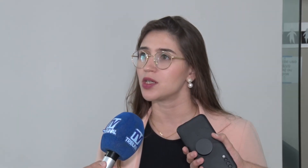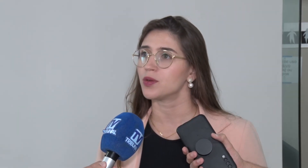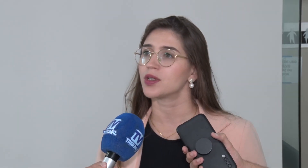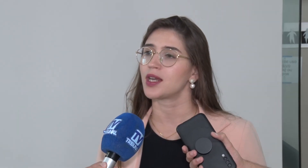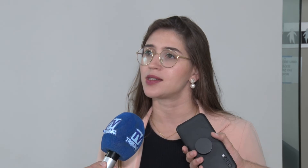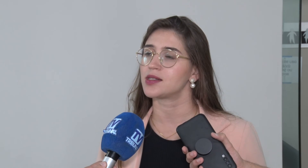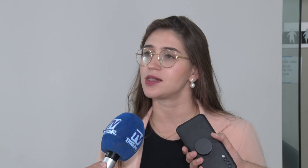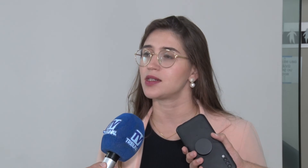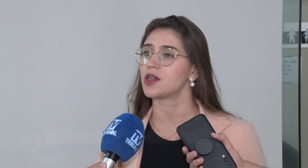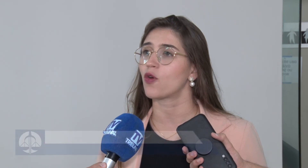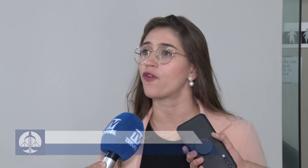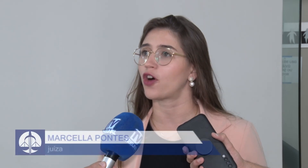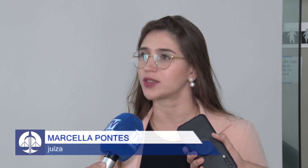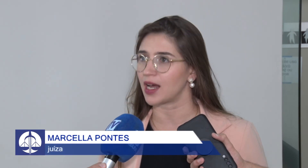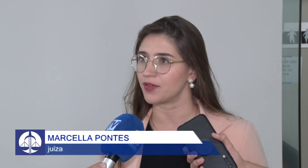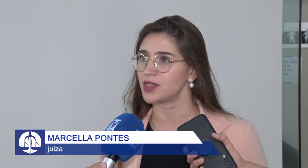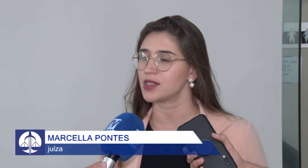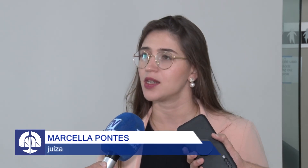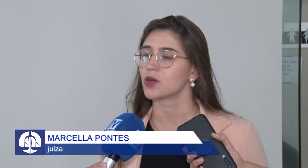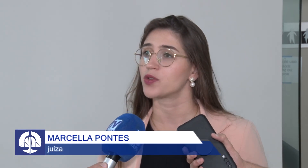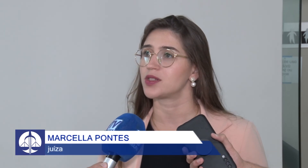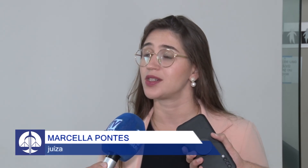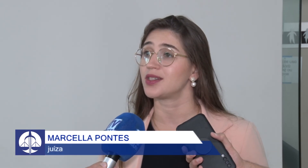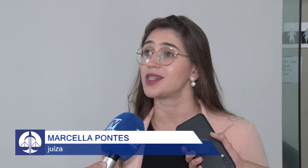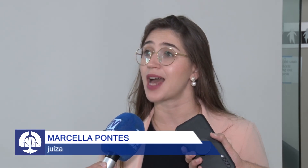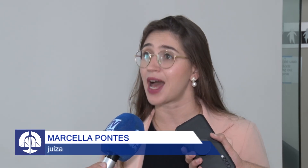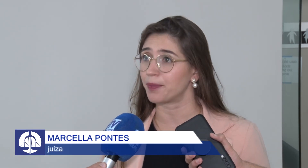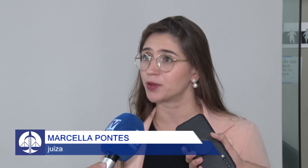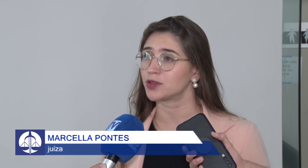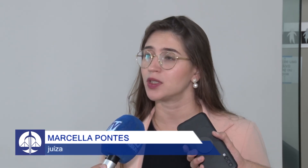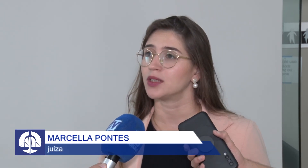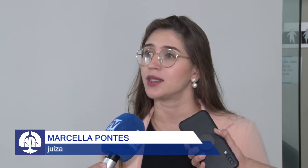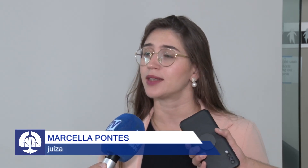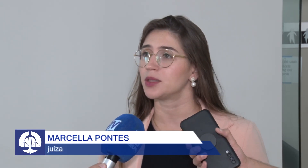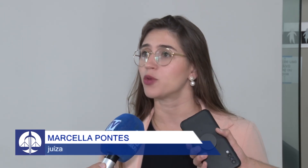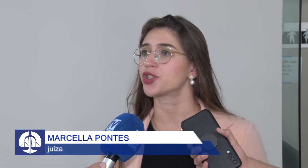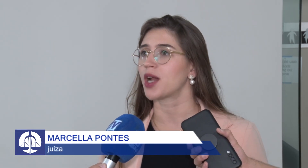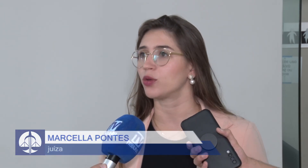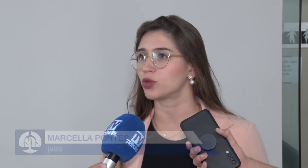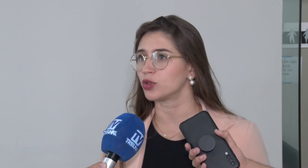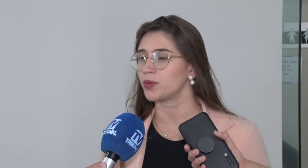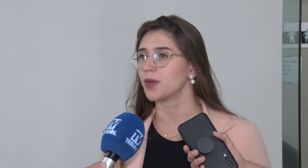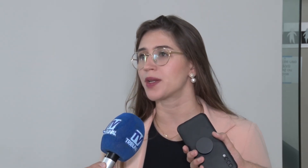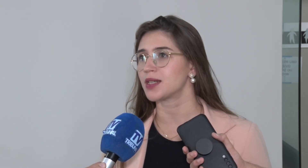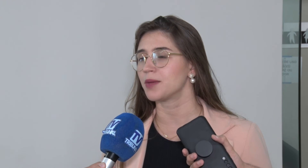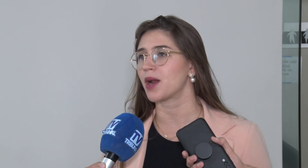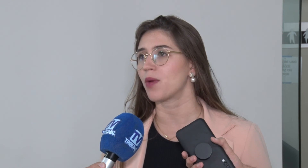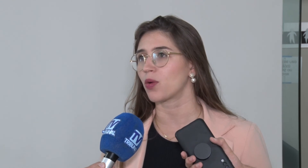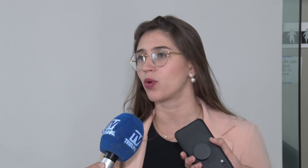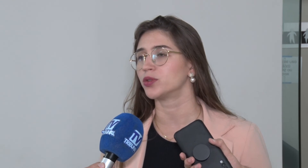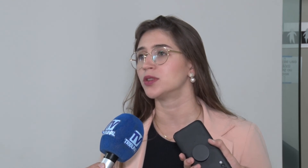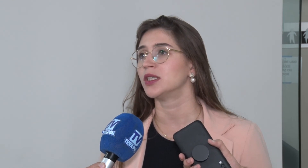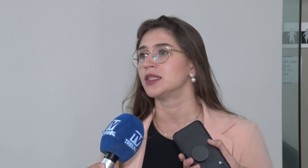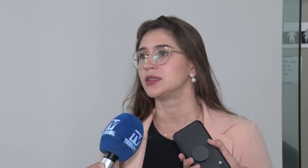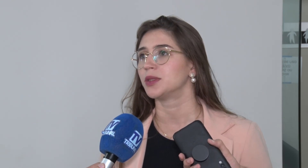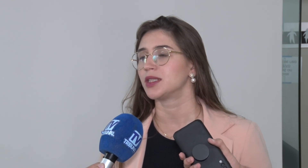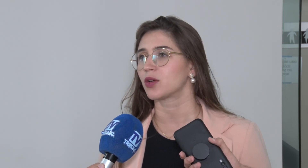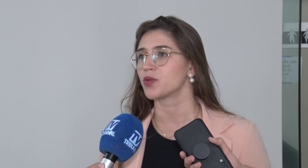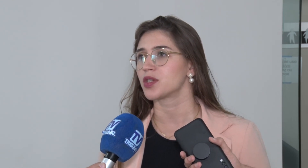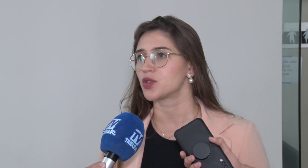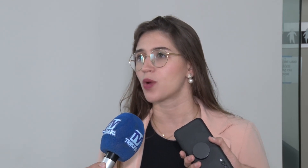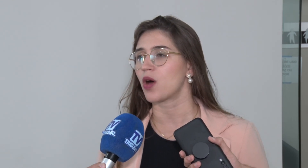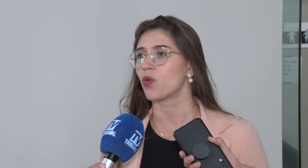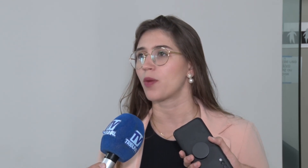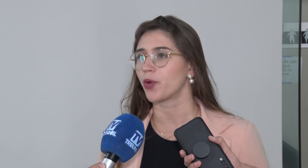conseguiu que eles se sentissem confortáveis, se sentissem aptos a demonstrar autonomia para celebrar um acordo de